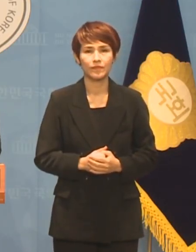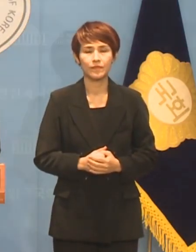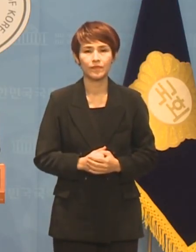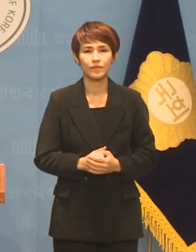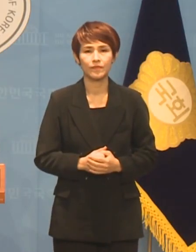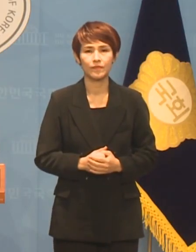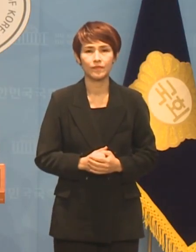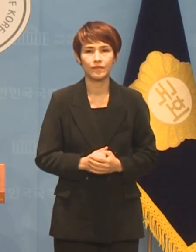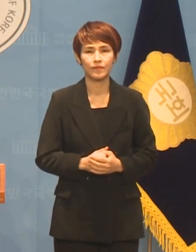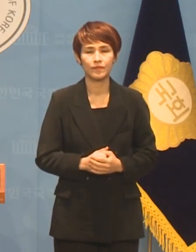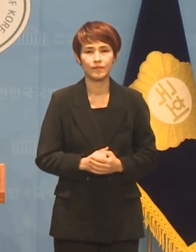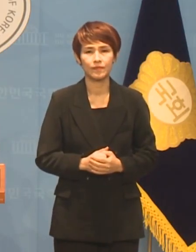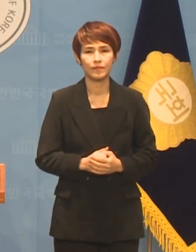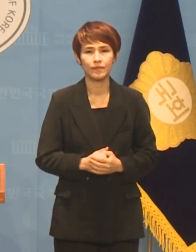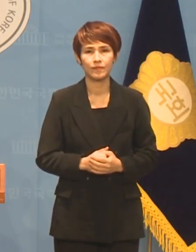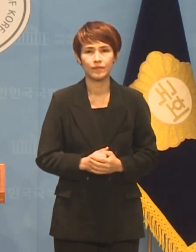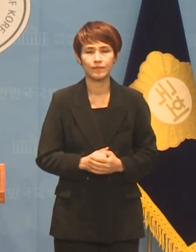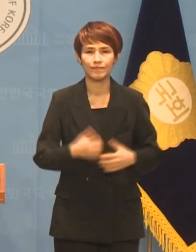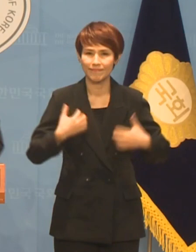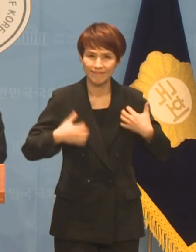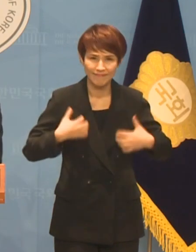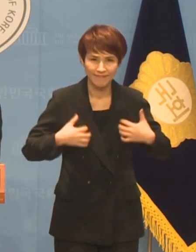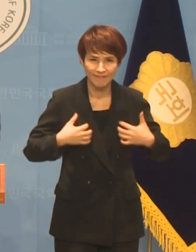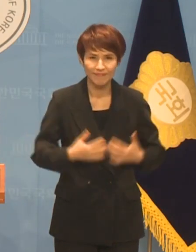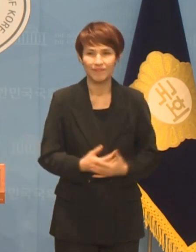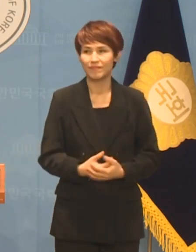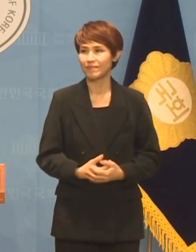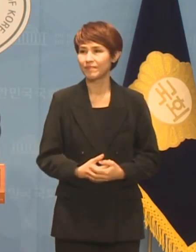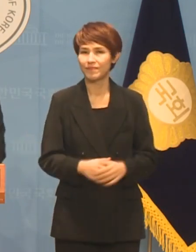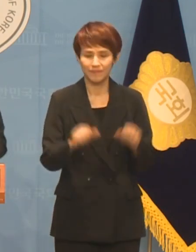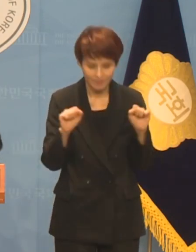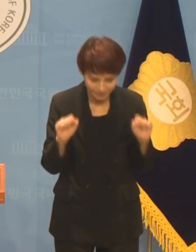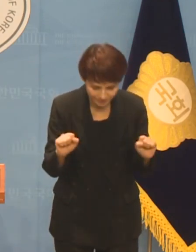기자회견문을 낭독하도록 하겠습니다. 반갑습니다.